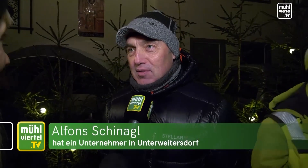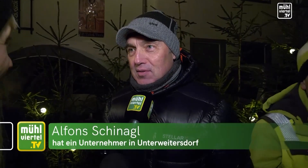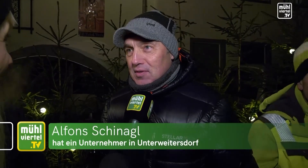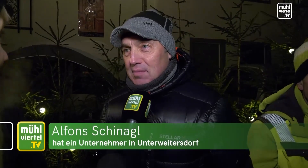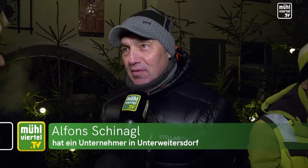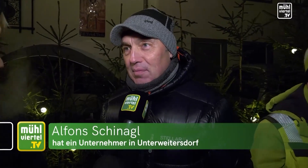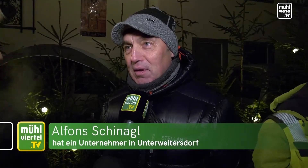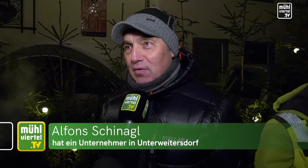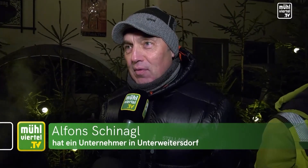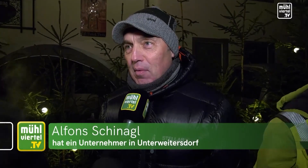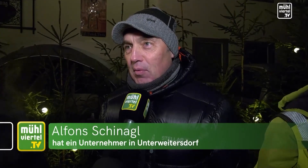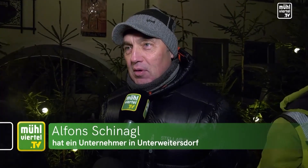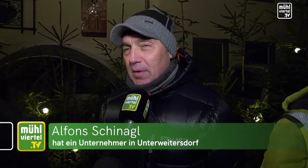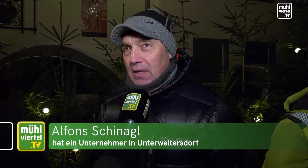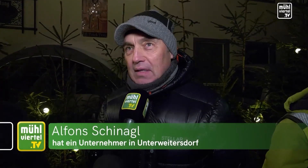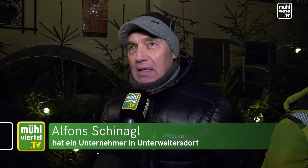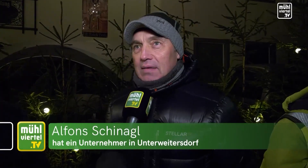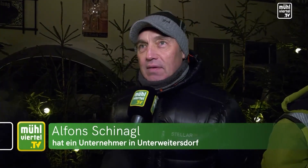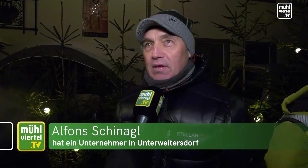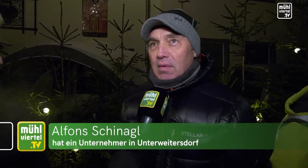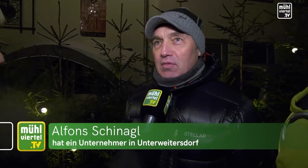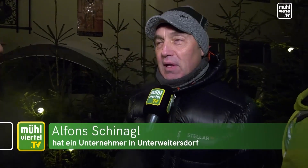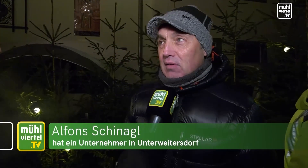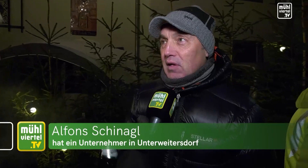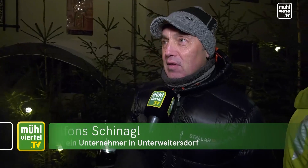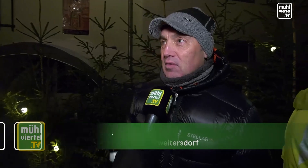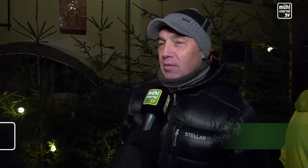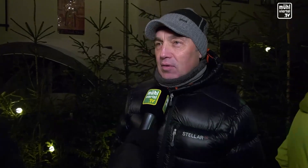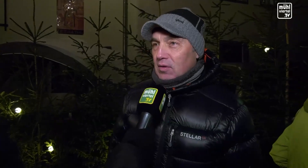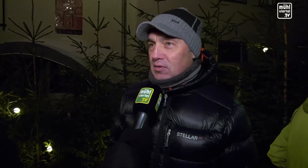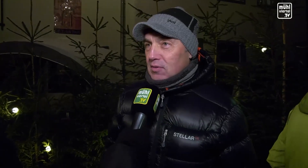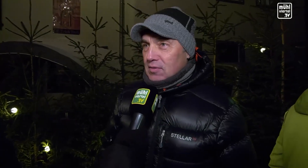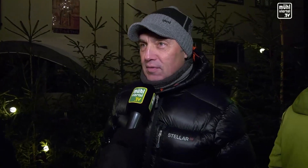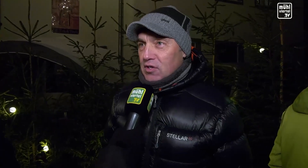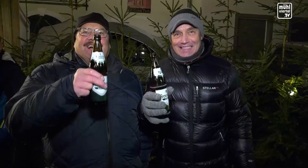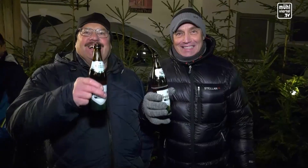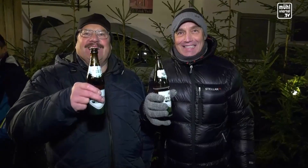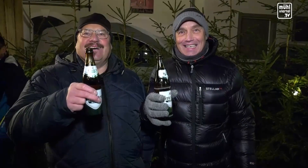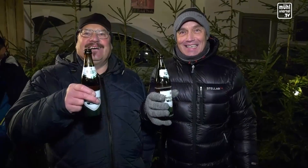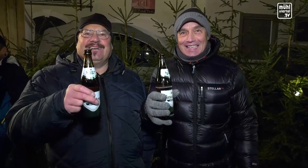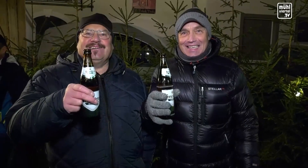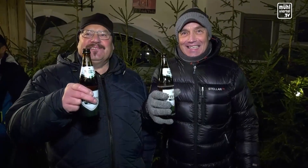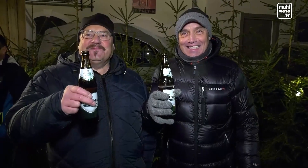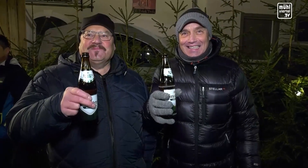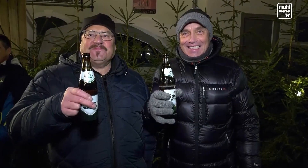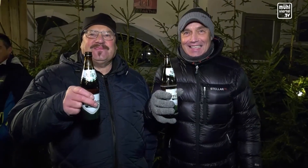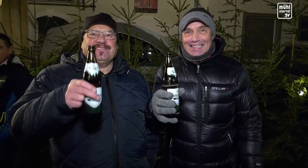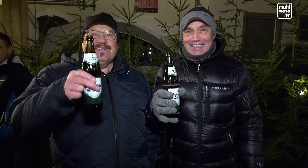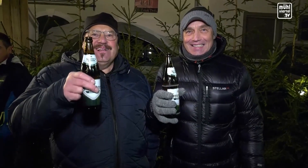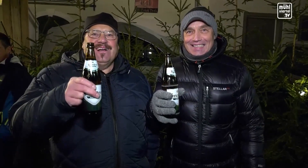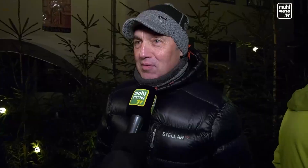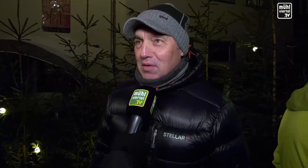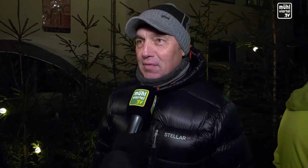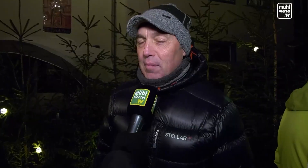Unternehmer und immer wieder bin ich froh, wenn wir rüberkommen, wenn wieder mal was weihnachtlich ist, so wie da und wieder schön und wieder mal im